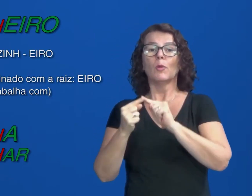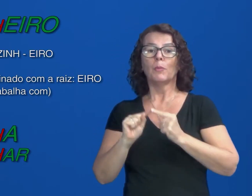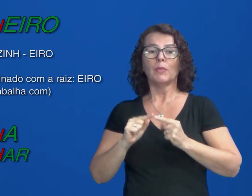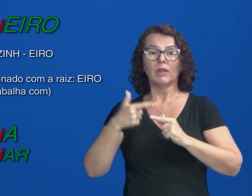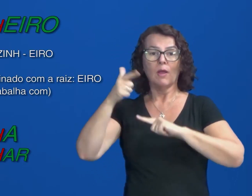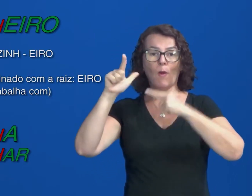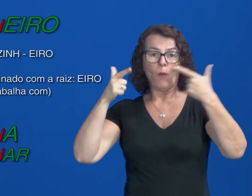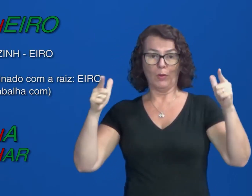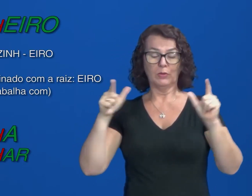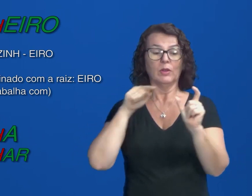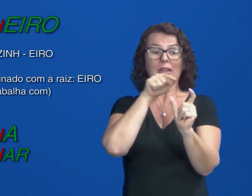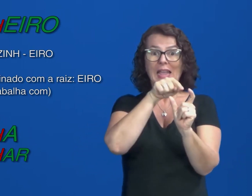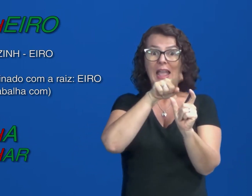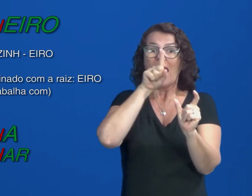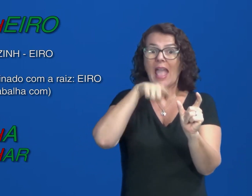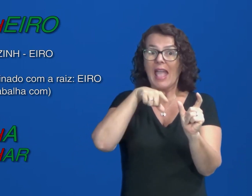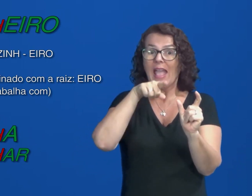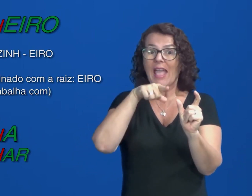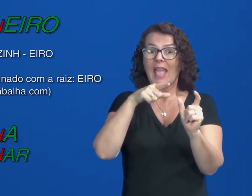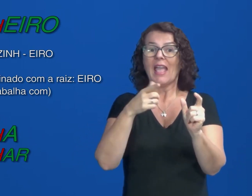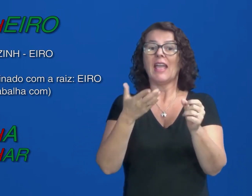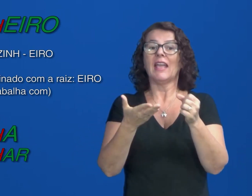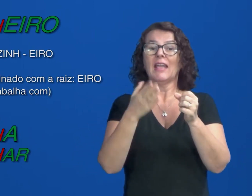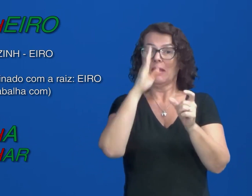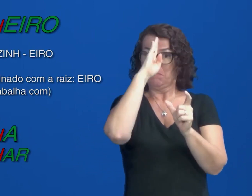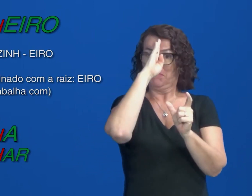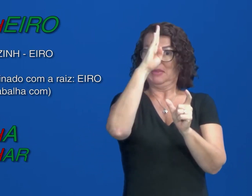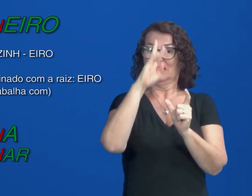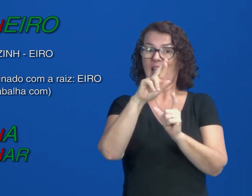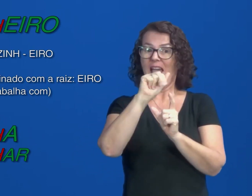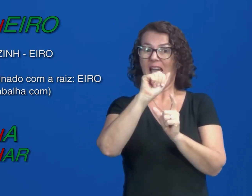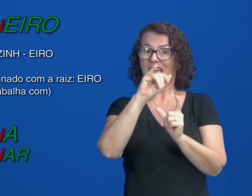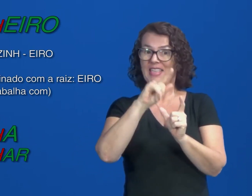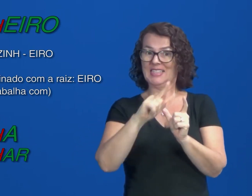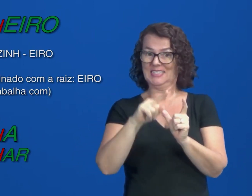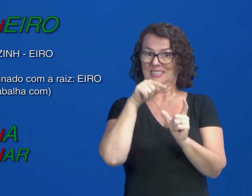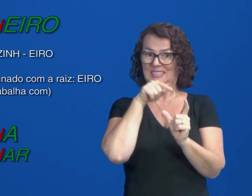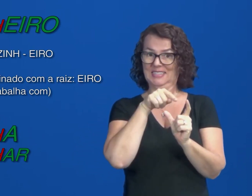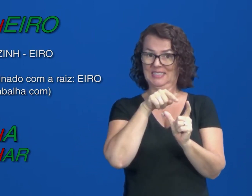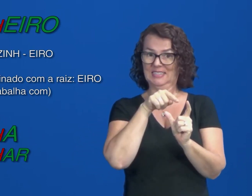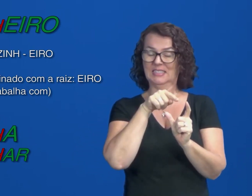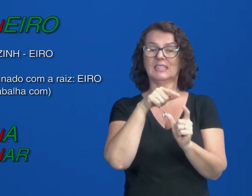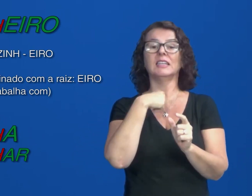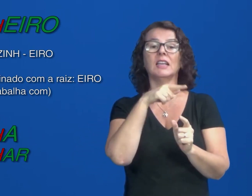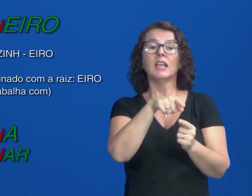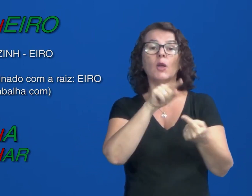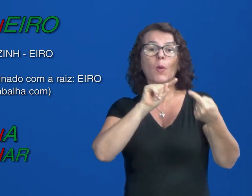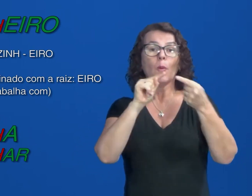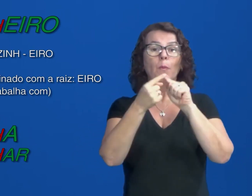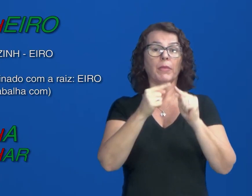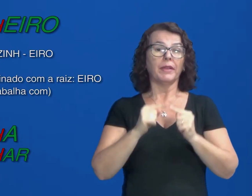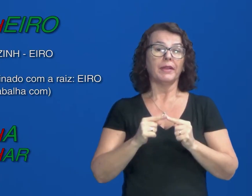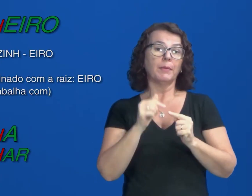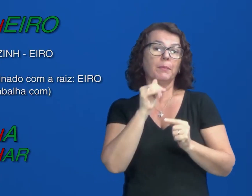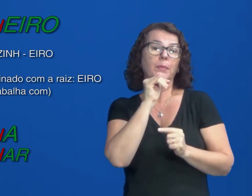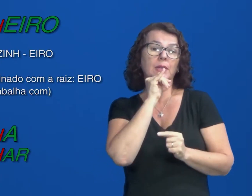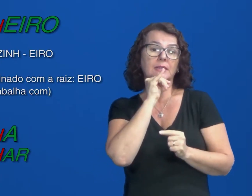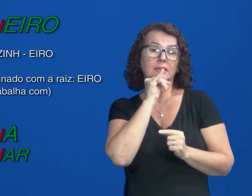ele pode se combinar de diversas formas com outros morfemas. Então esse é o morfema principal, é o raiz. Porque